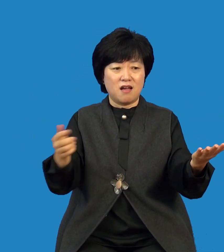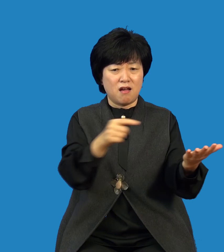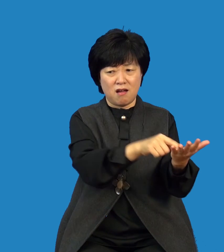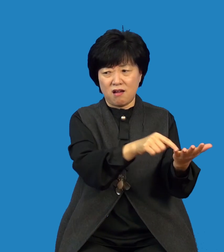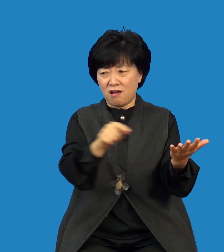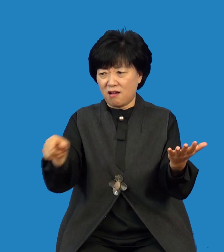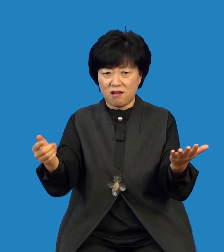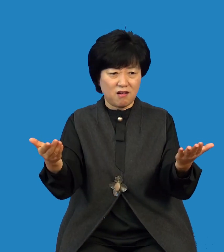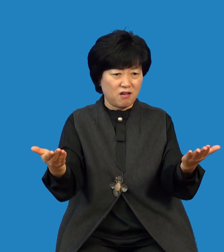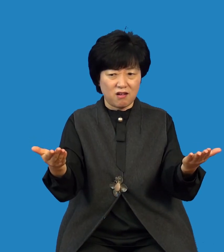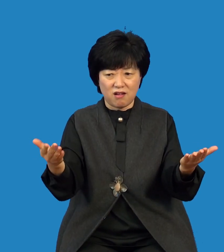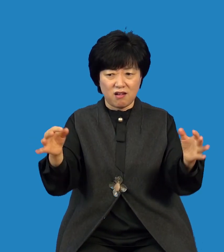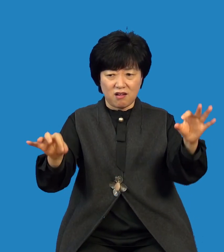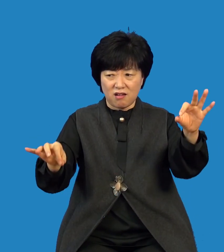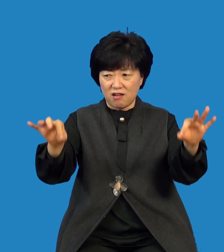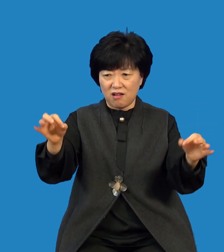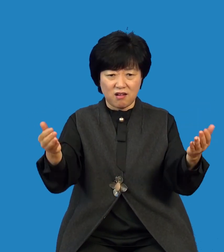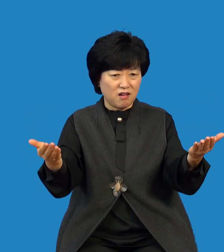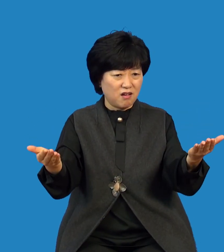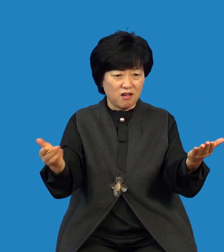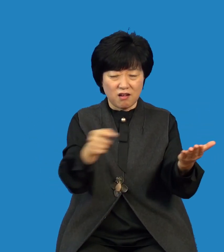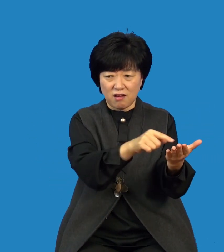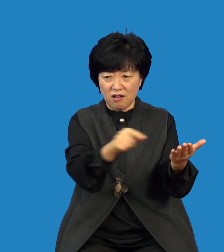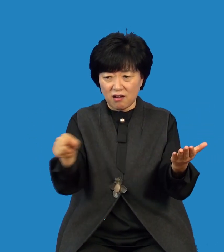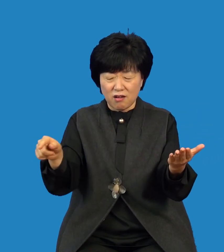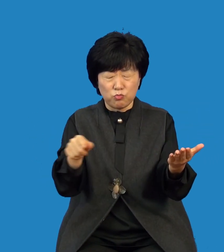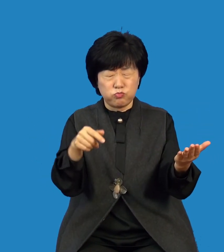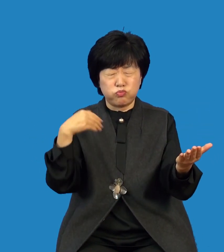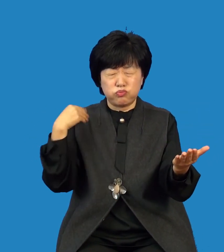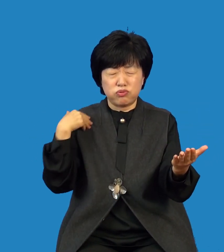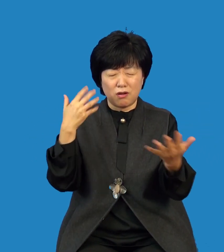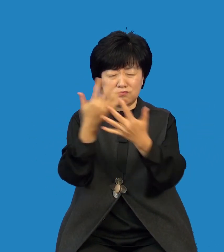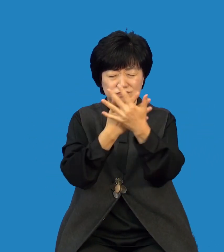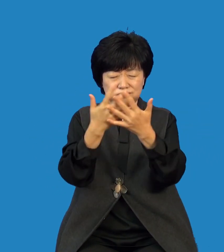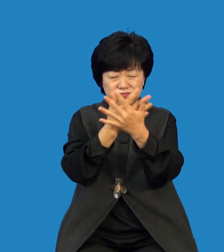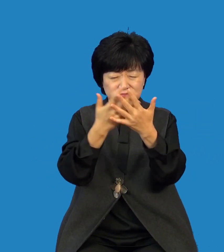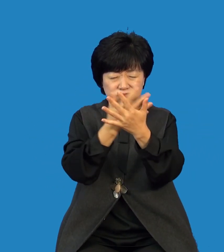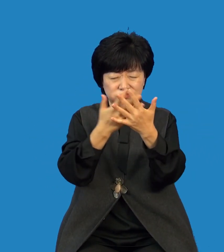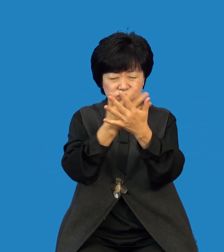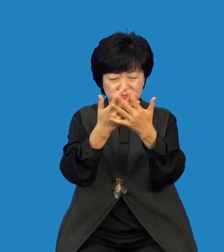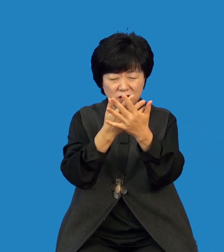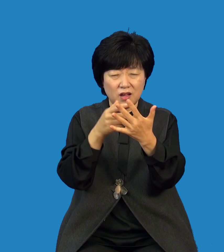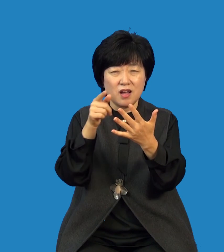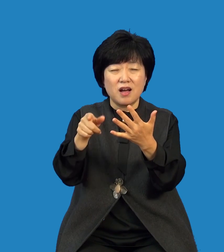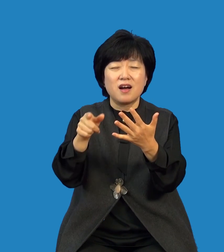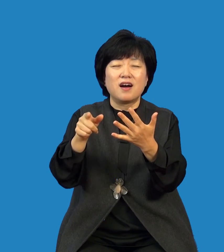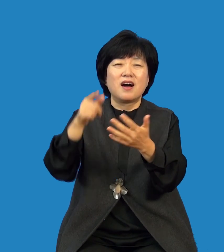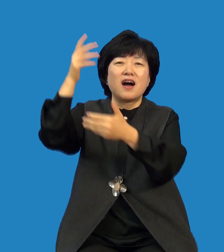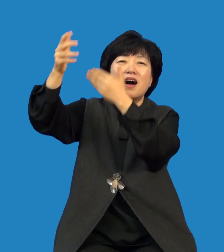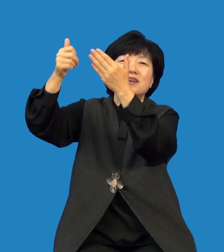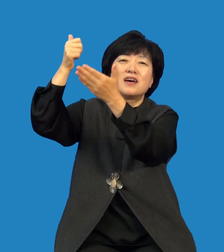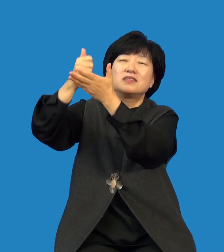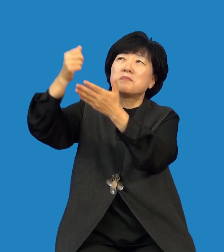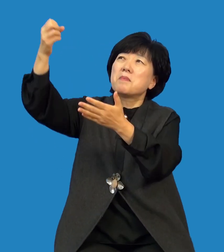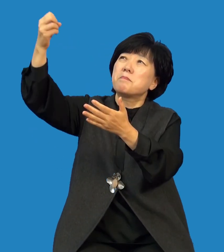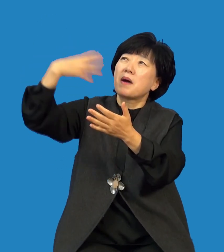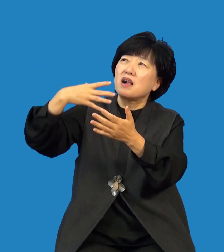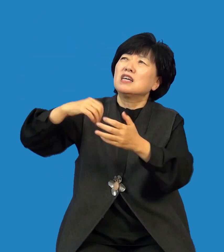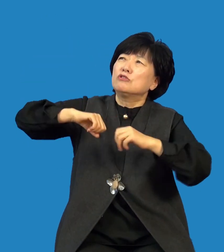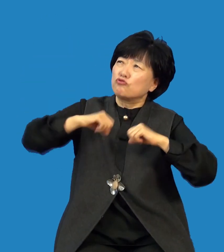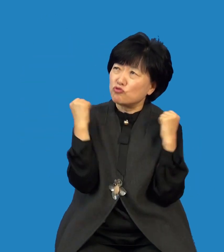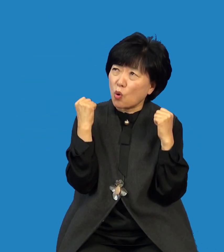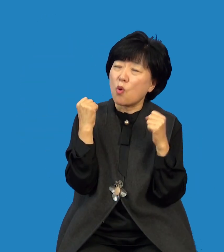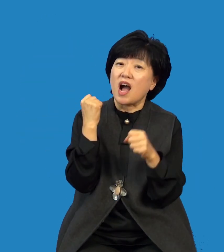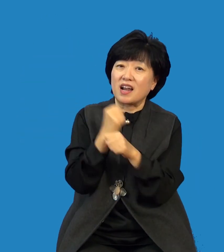난 모르겠습니다. 아, 이런 건 괜찮아, 이런 건 순종의 이슈도 아니야. 그런 거는 분별의 이슈지. 순종의 이슈는 뭐냐 하면 너무 명확한